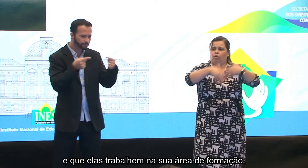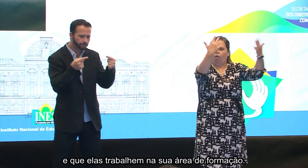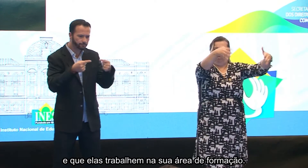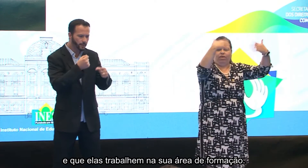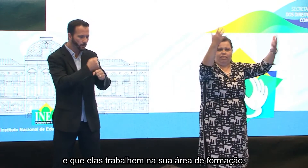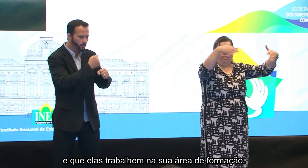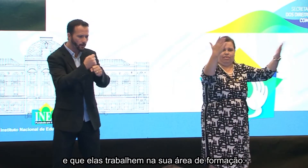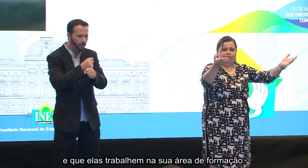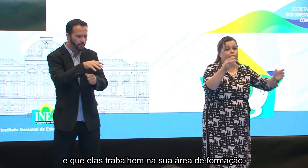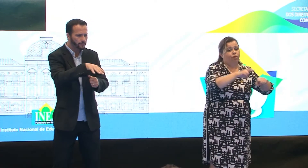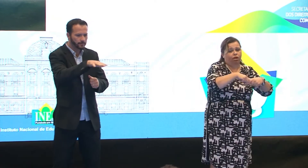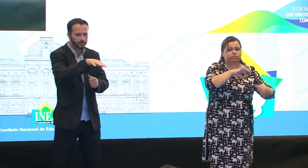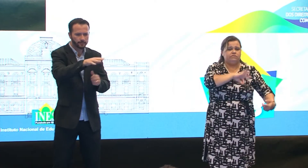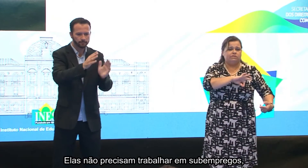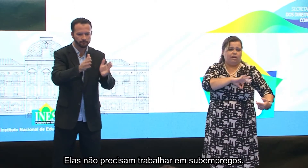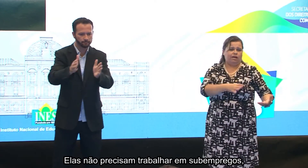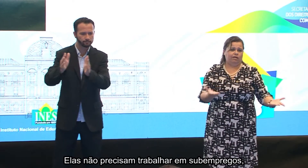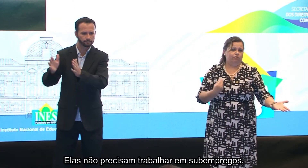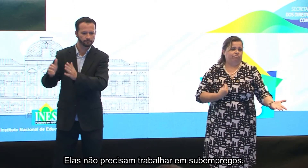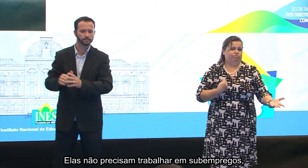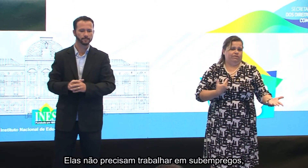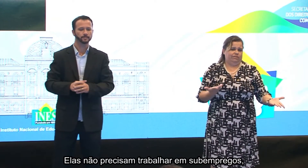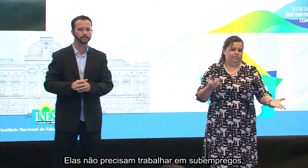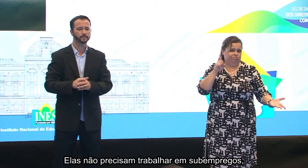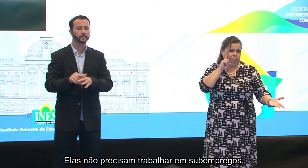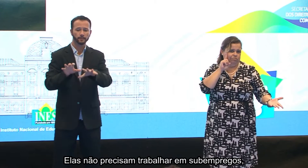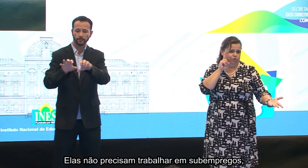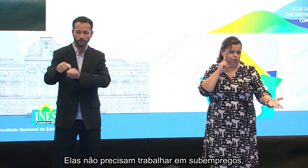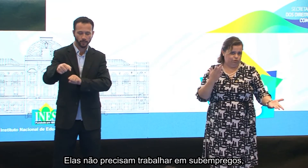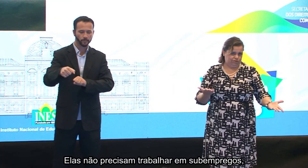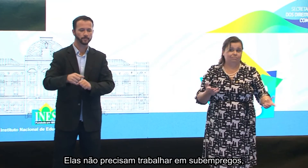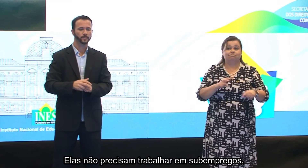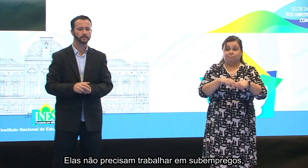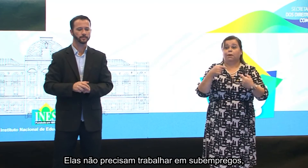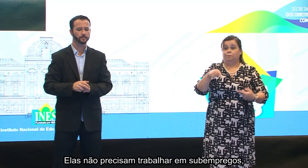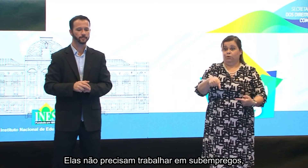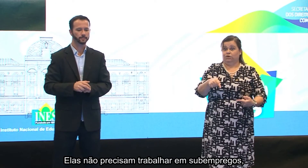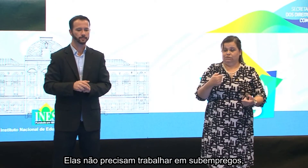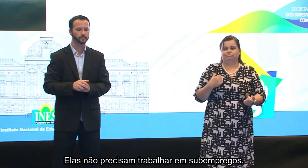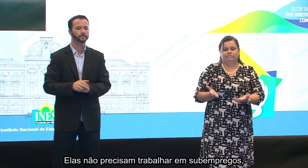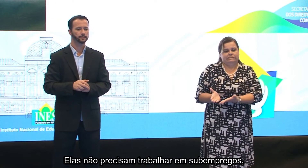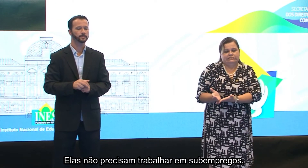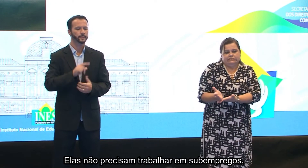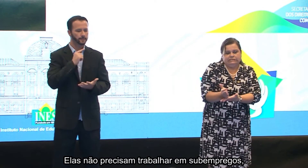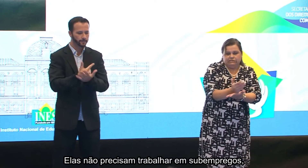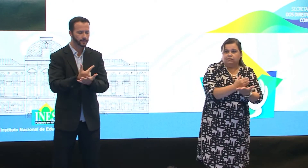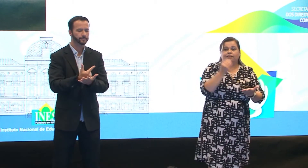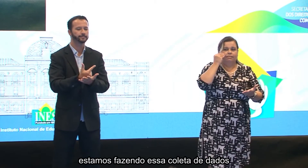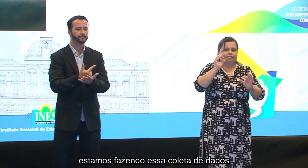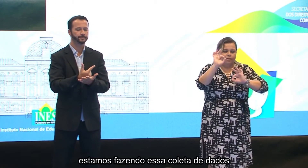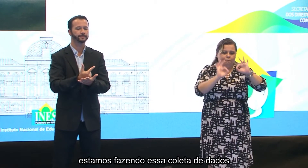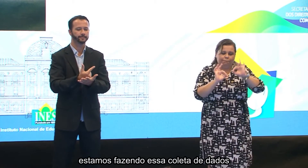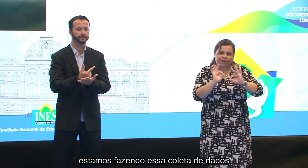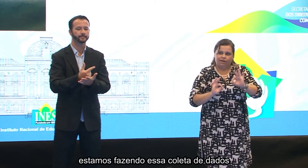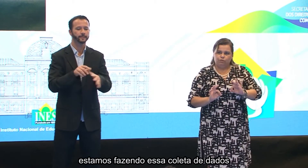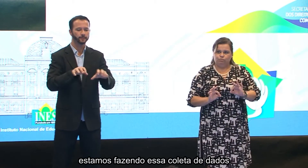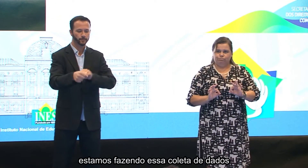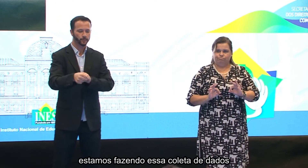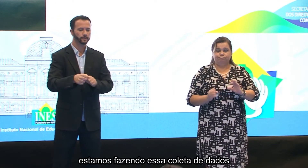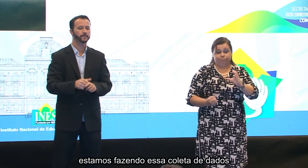sua área de formação. Elas não precisam trabalhar em subempregos. Então, estamos fazendo essa coleta de